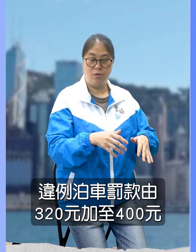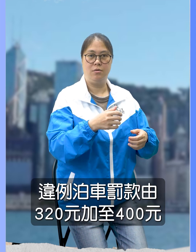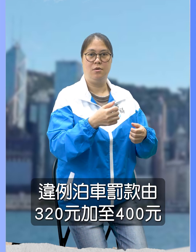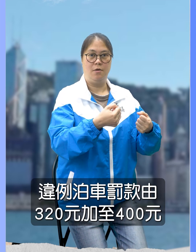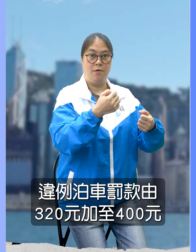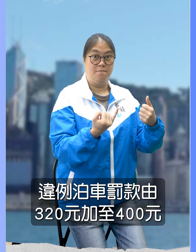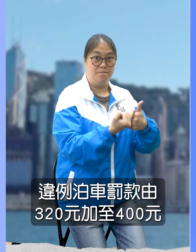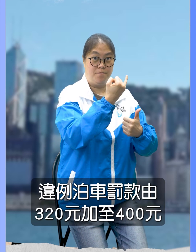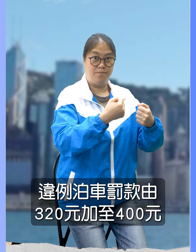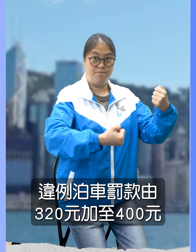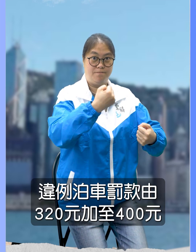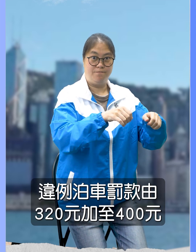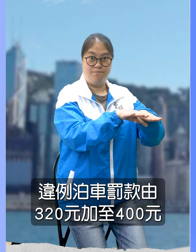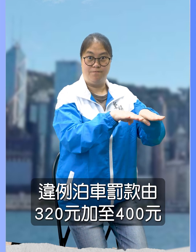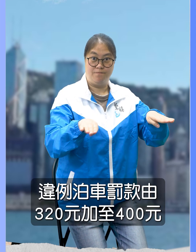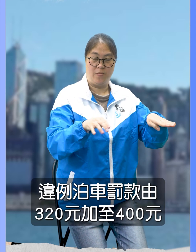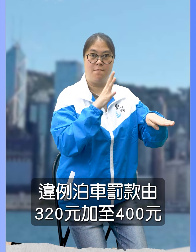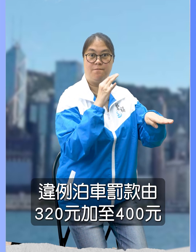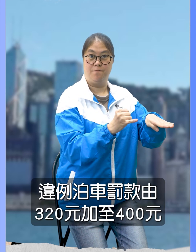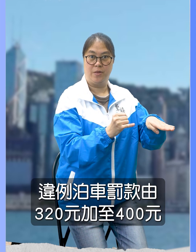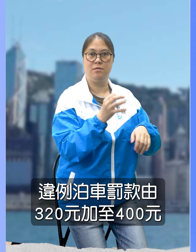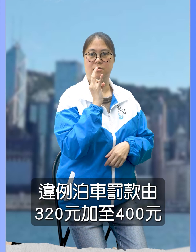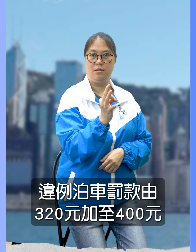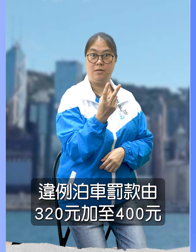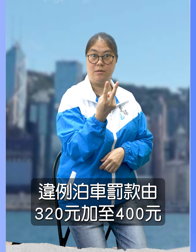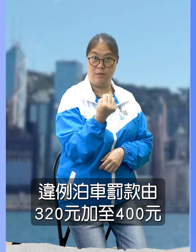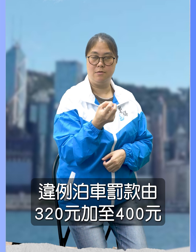例泊車罰款由320蚊加至400蚊。